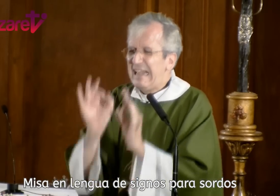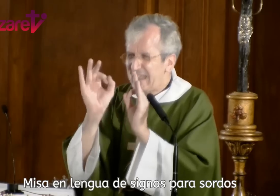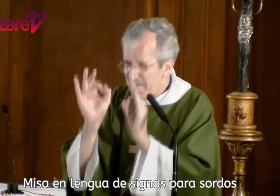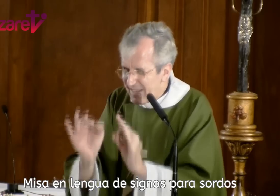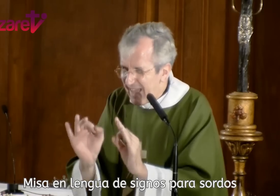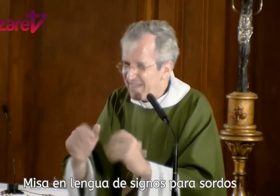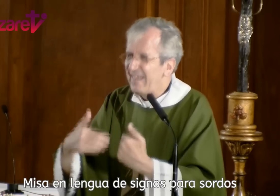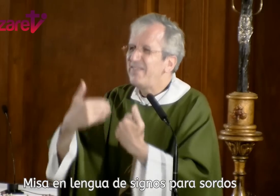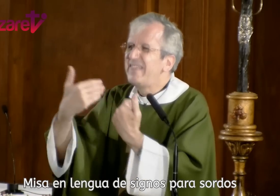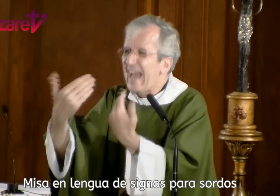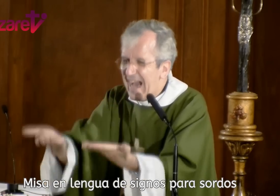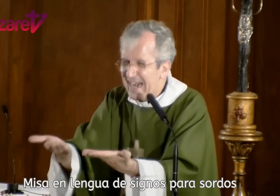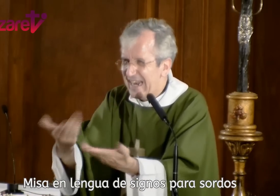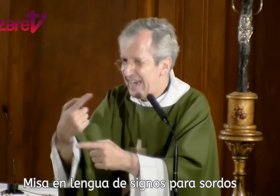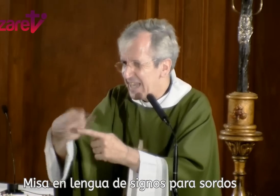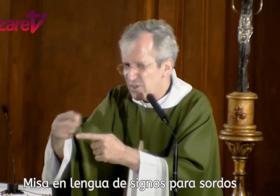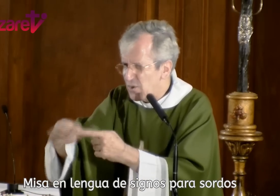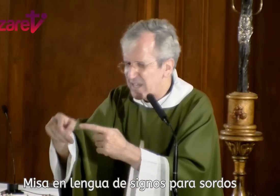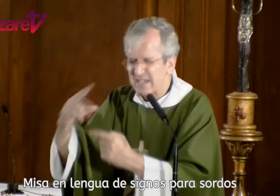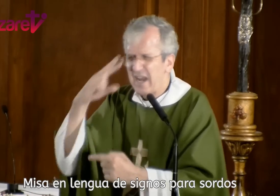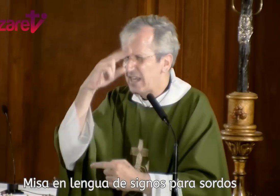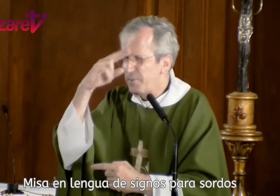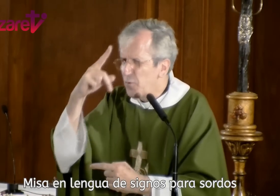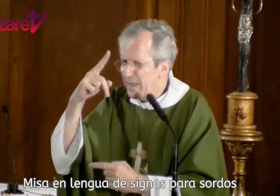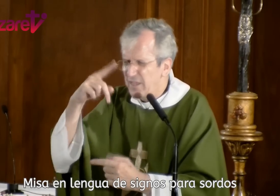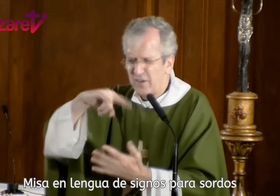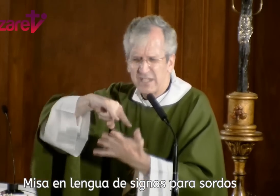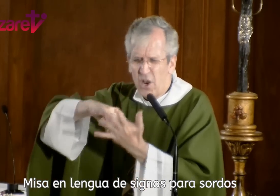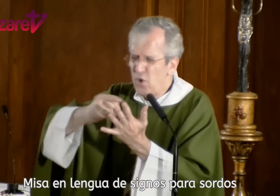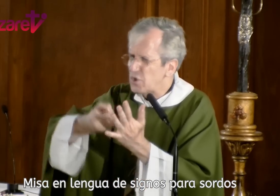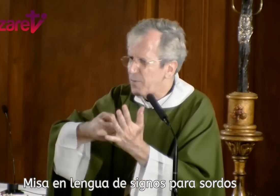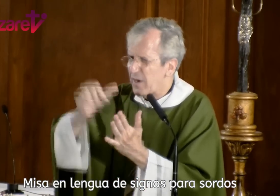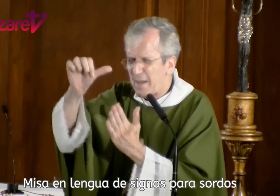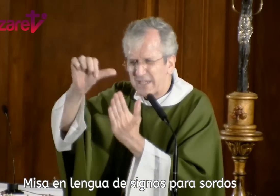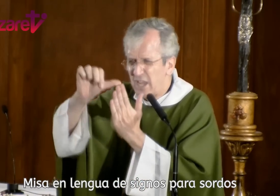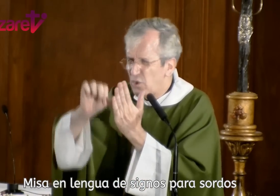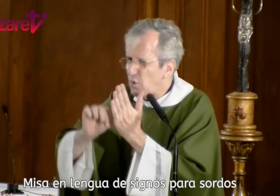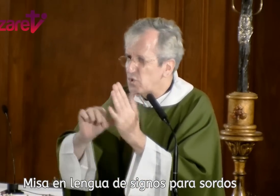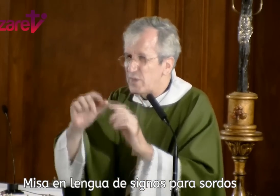De verdad, dejar las cosas, las preocupaciones, los programas, todos